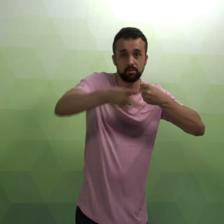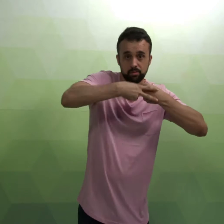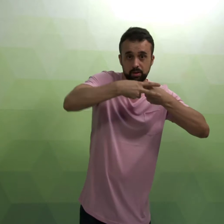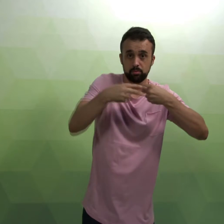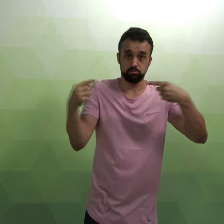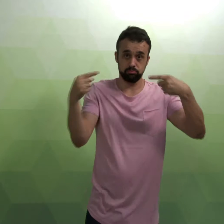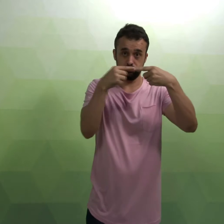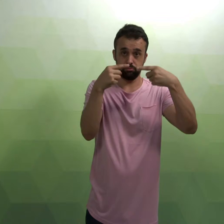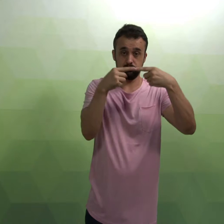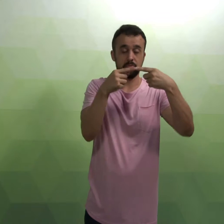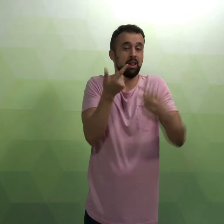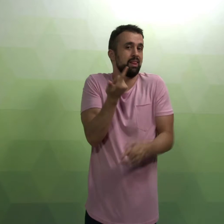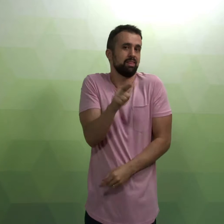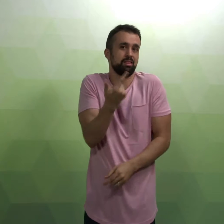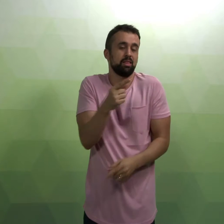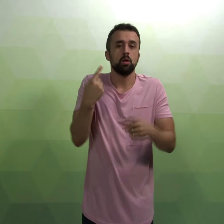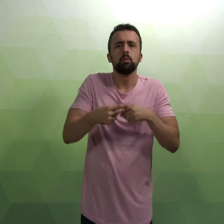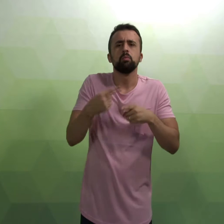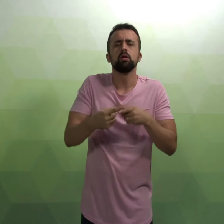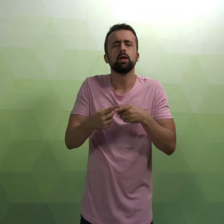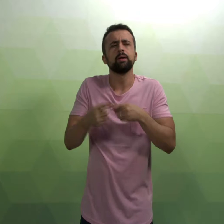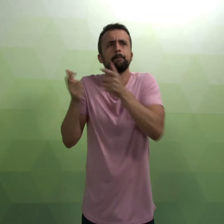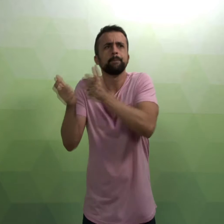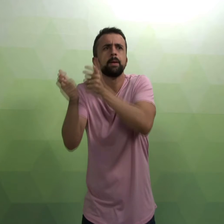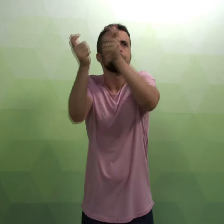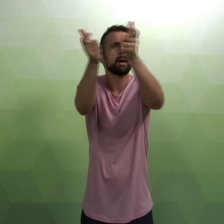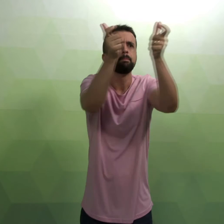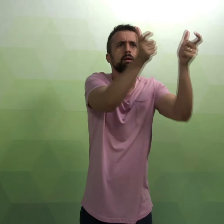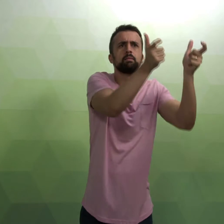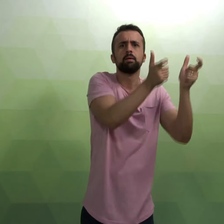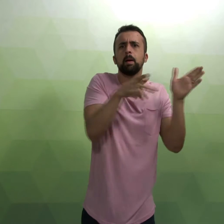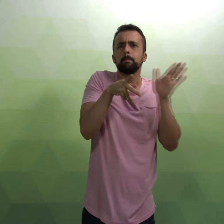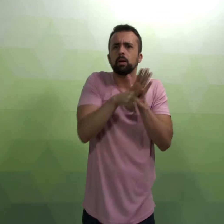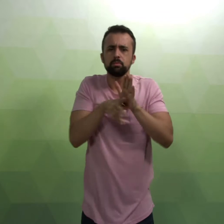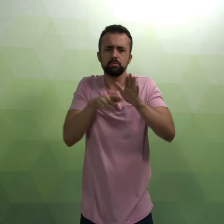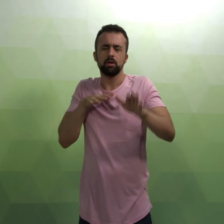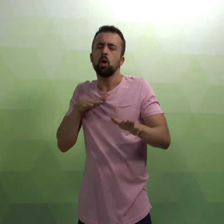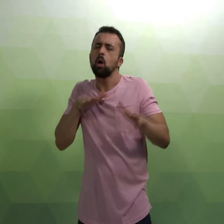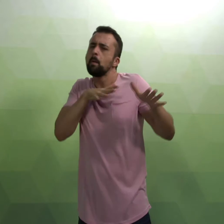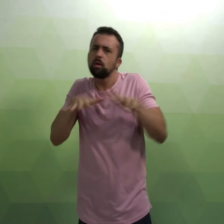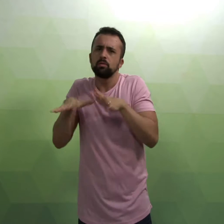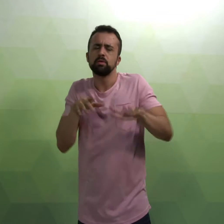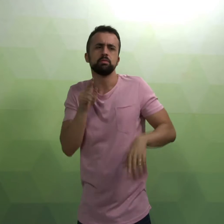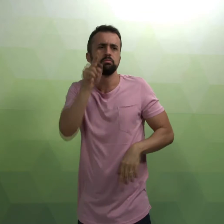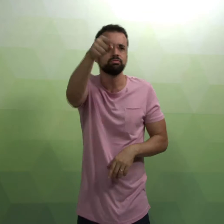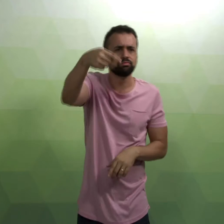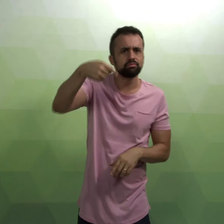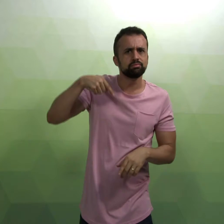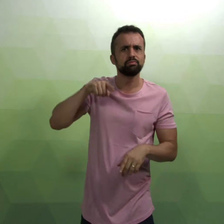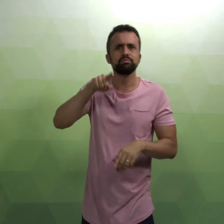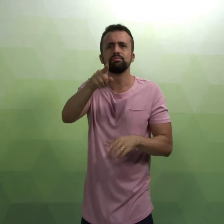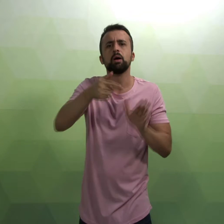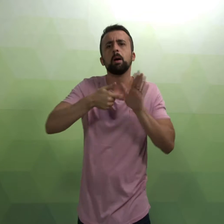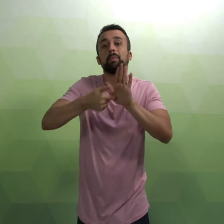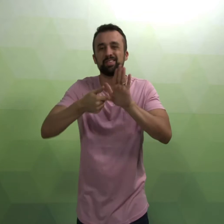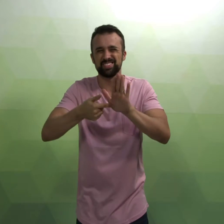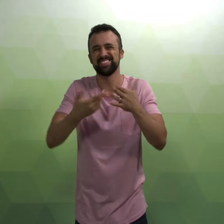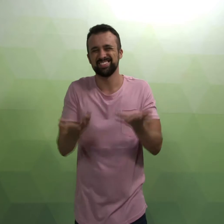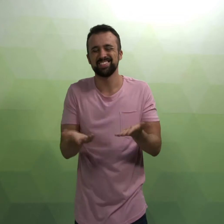Como não há verbos de ligação em Libras, pois a própria locação ou movimento já indica isso, os